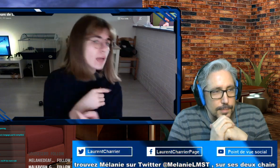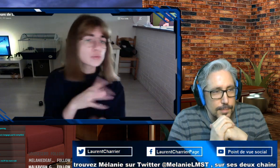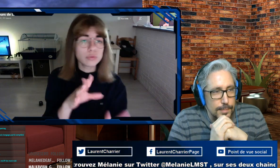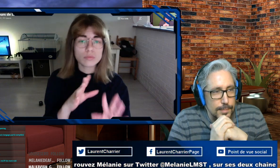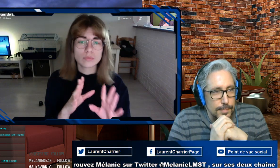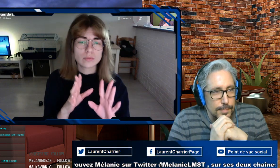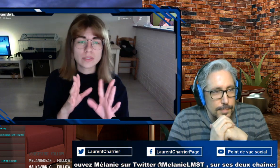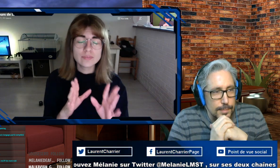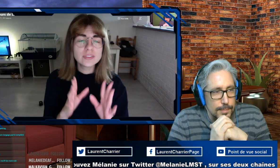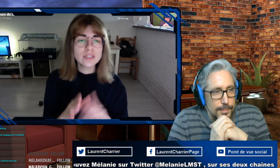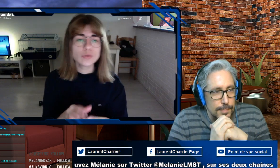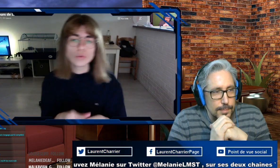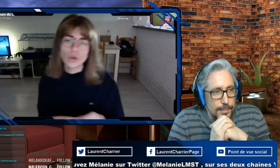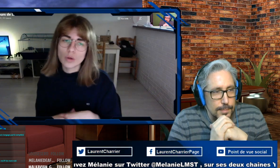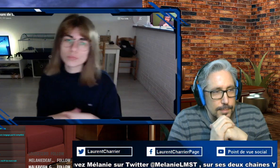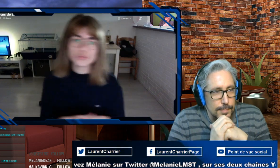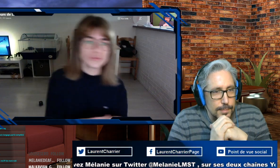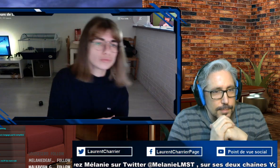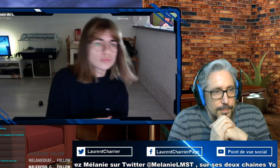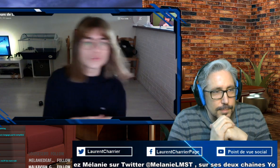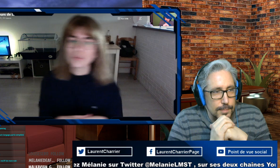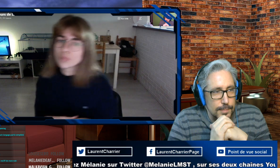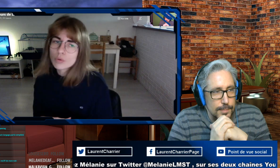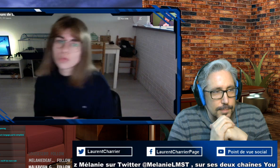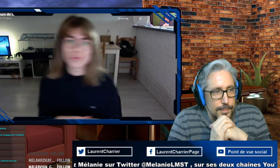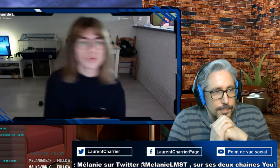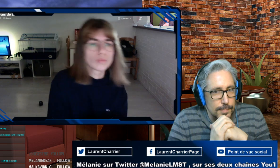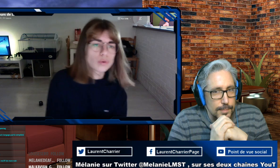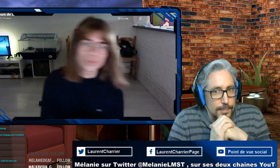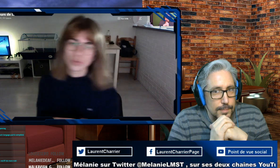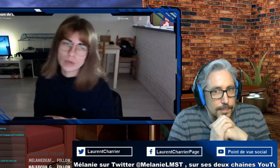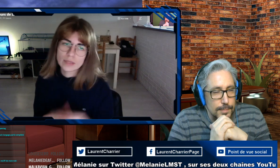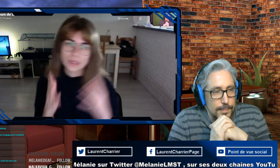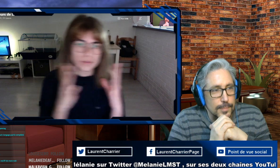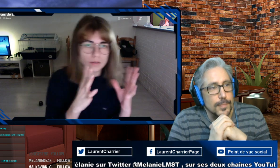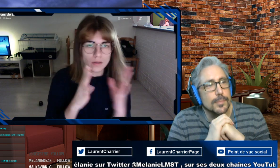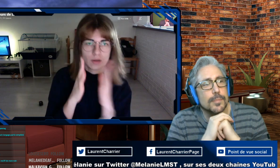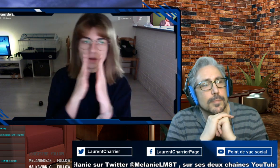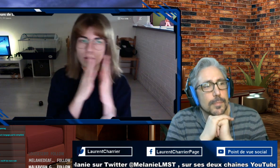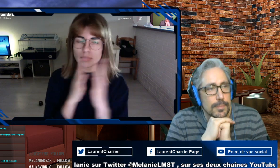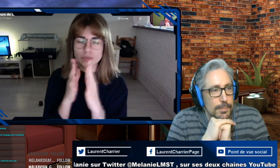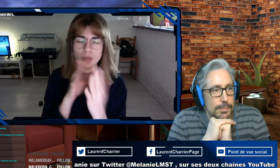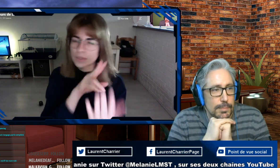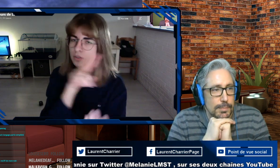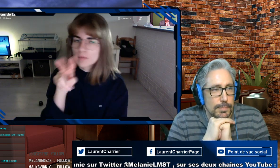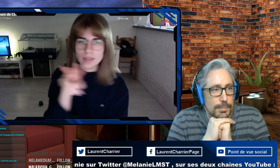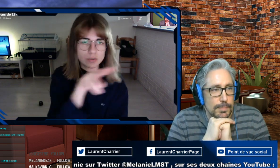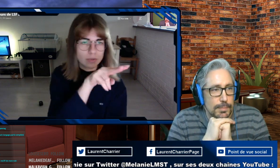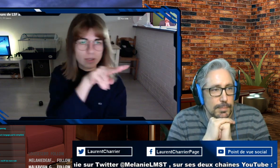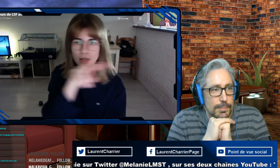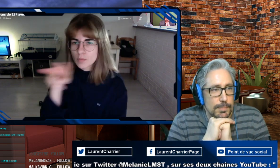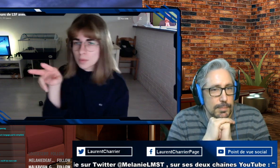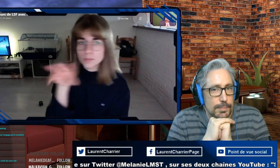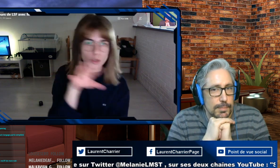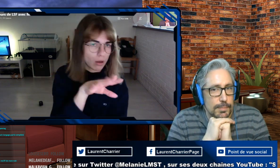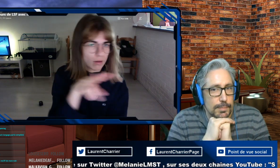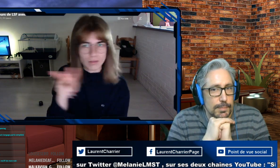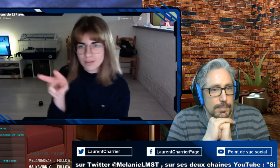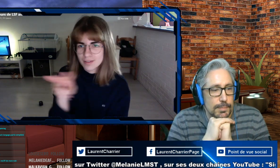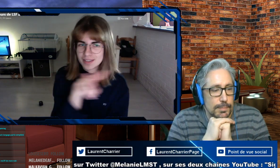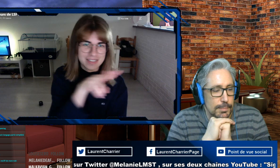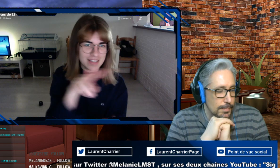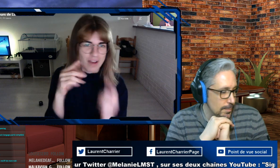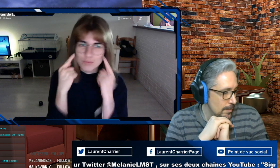la tête, évitez de bouger beaucoup, beaucoup, beaucoup, beaucoup, beaucoup la tête. Que la personne est abonnée, tu le lèves, mais en même